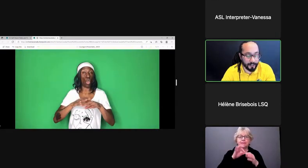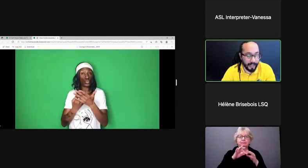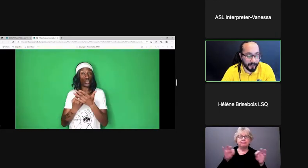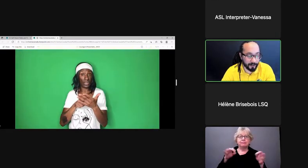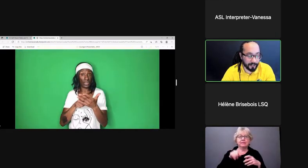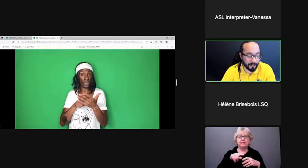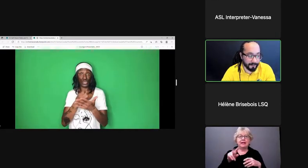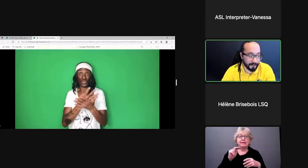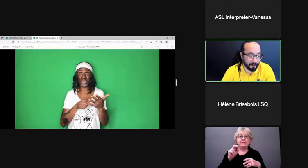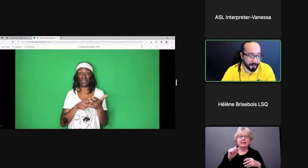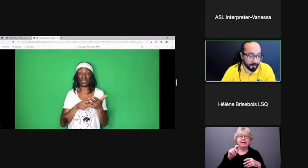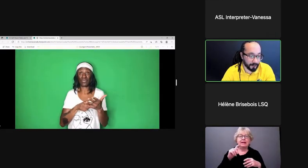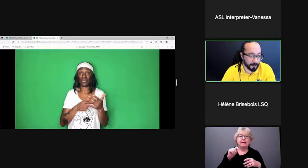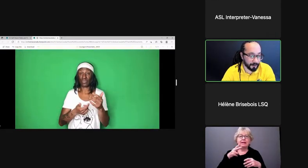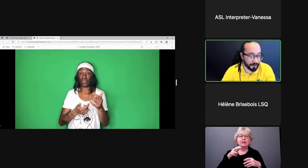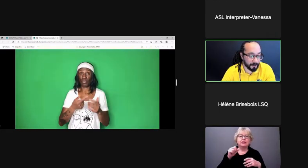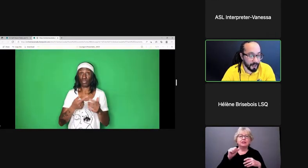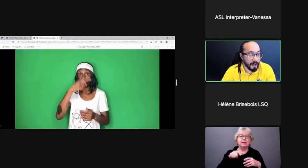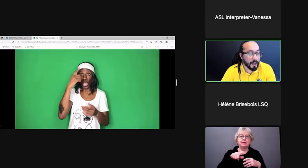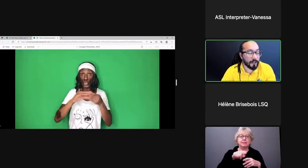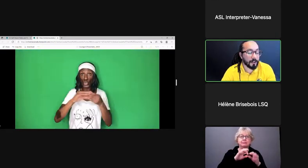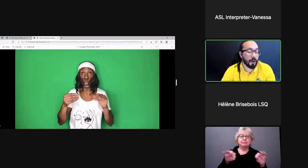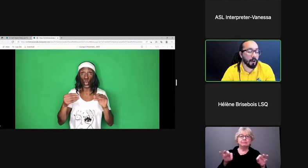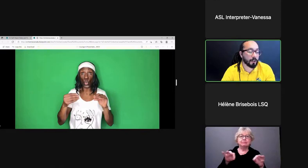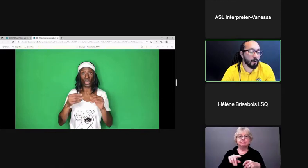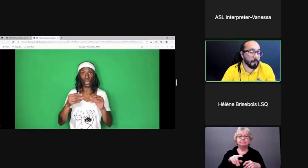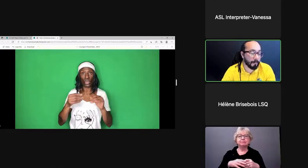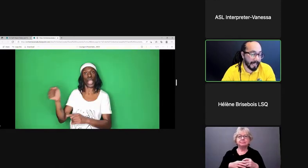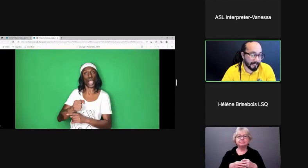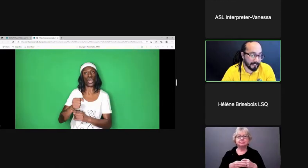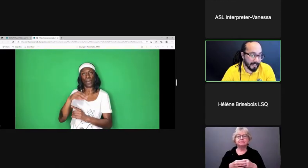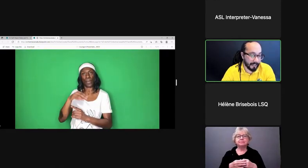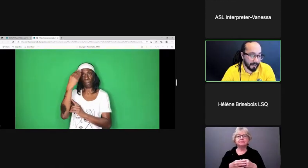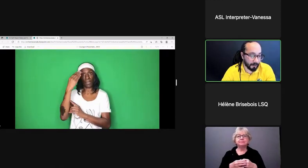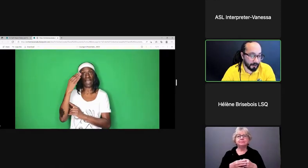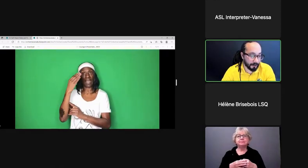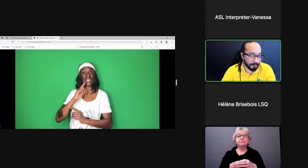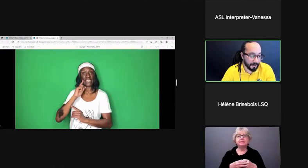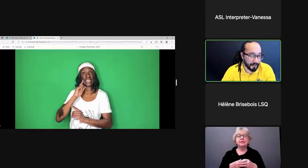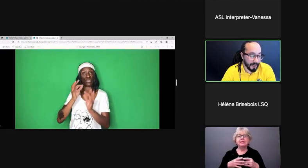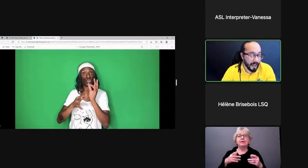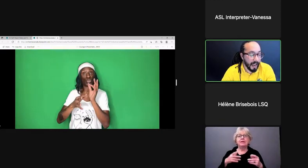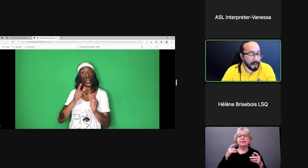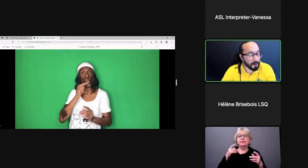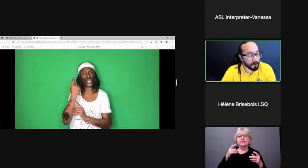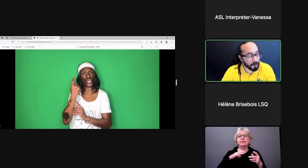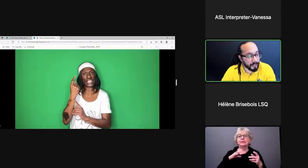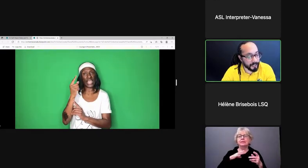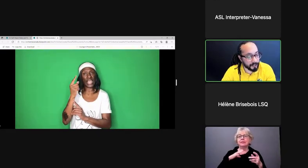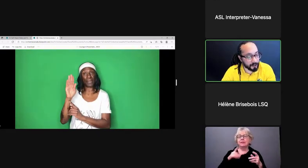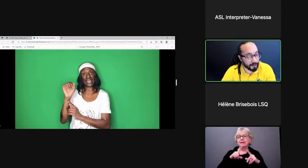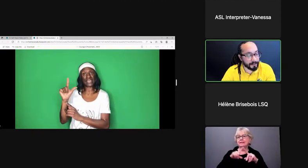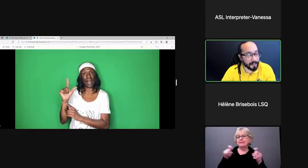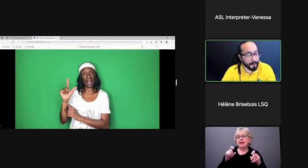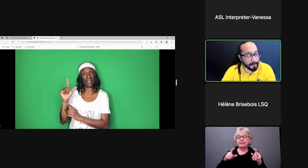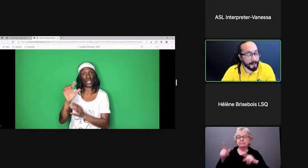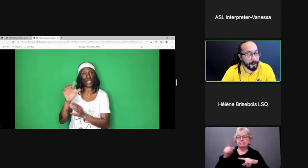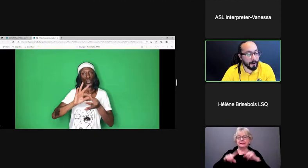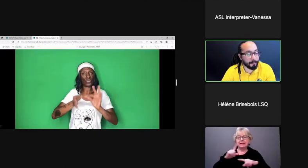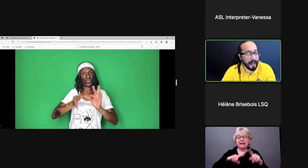Cela se trouve dans le clavardage. Alors, sachez qu'il a différentes formes de langage des